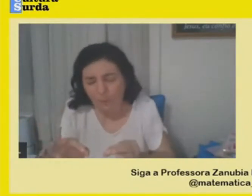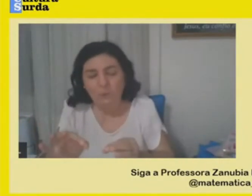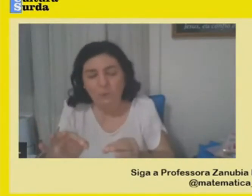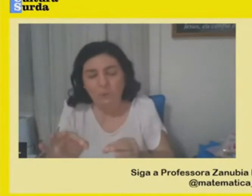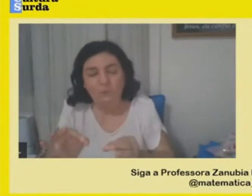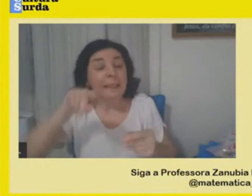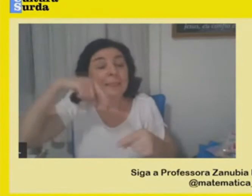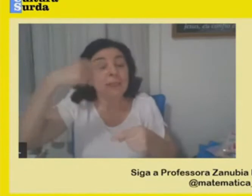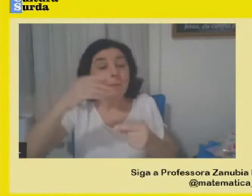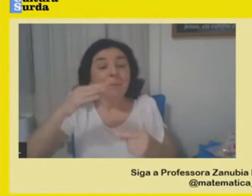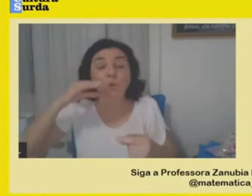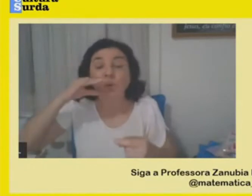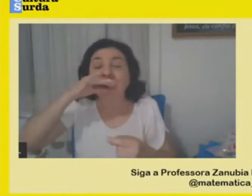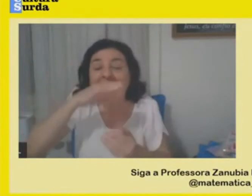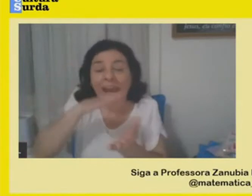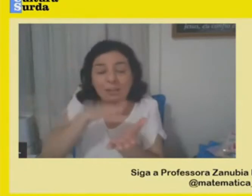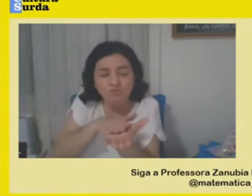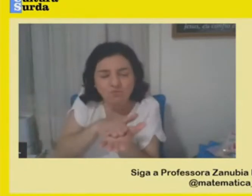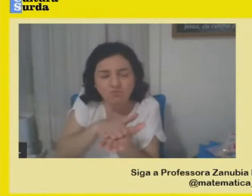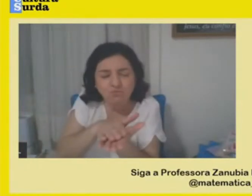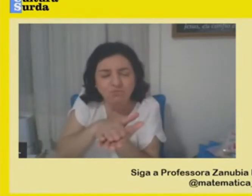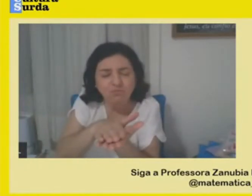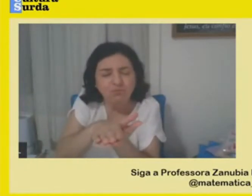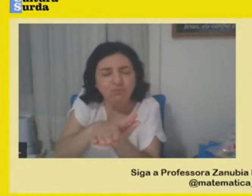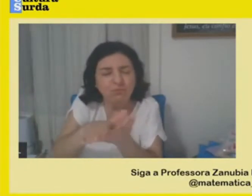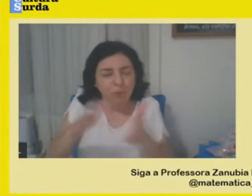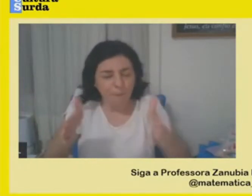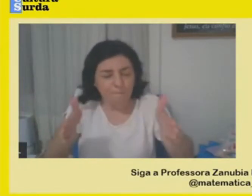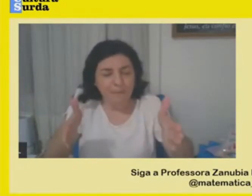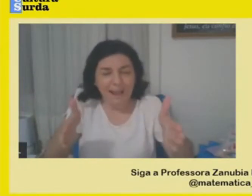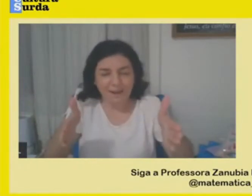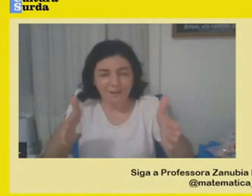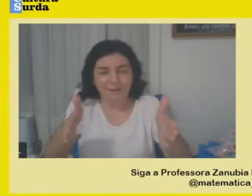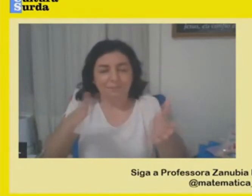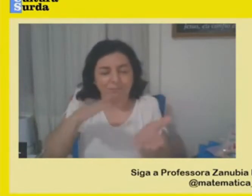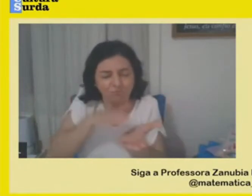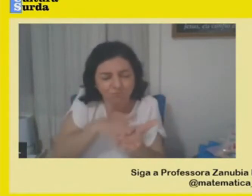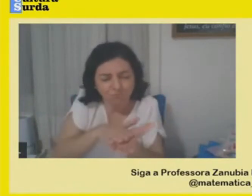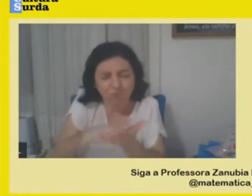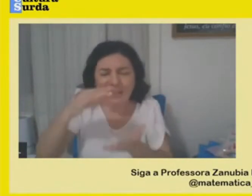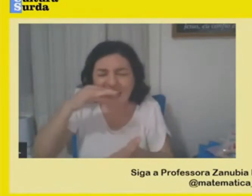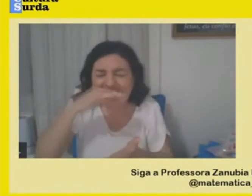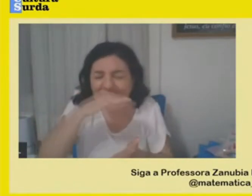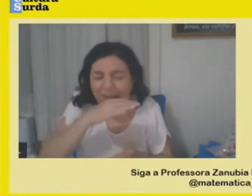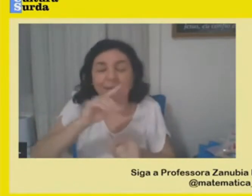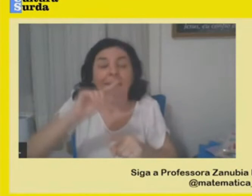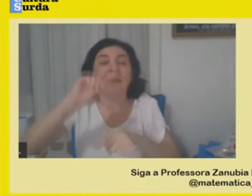eu acho que eu me sinto leve, eu me sinto confortável fazendo isso.